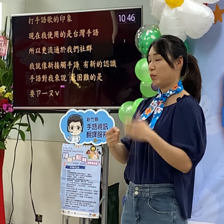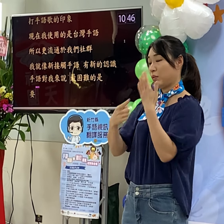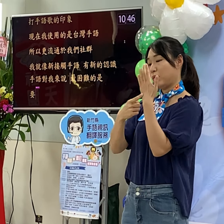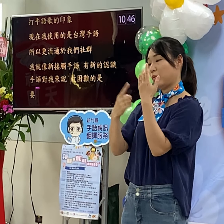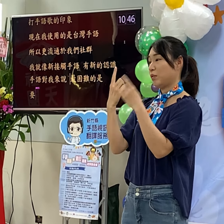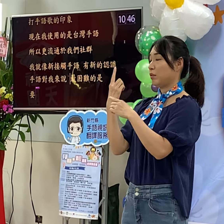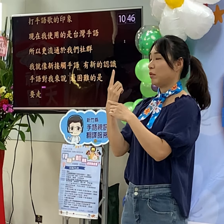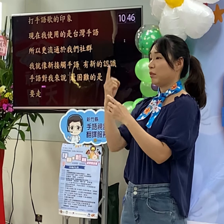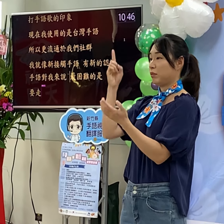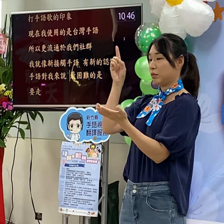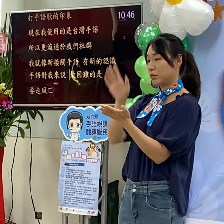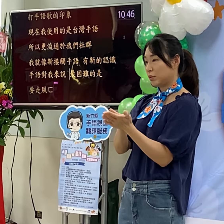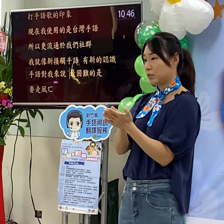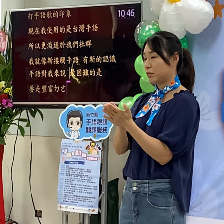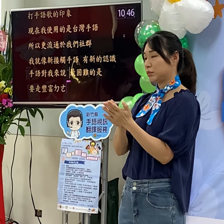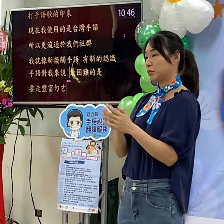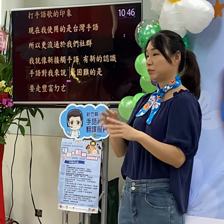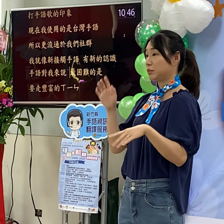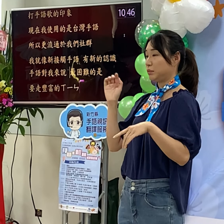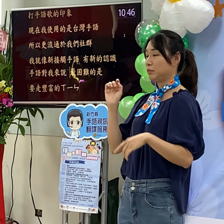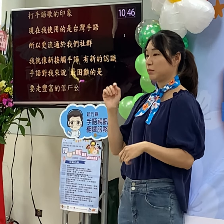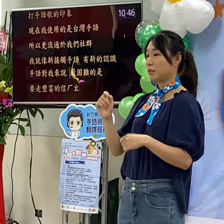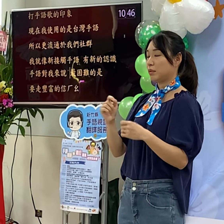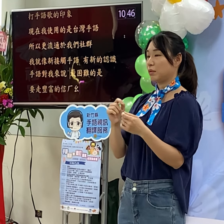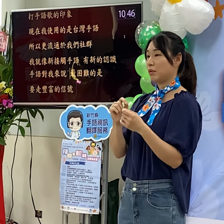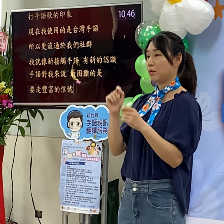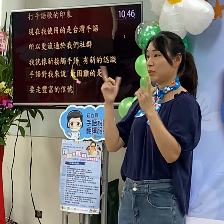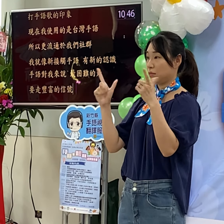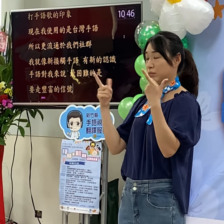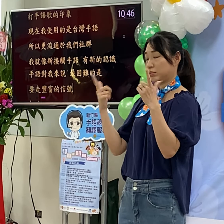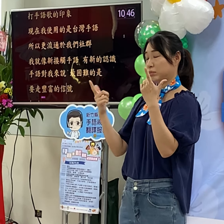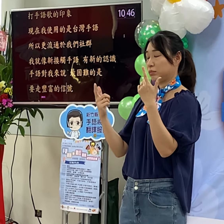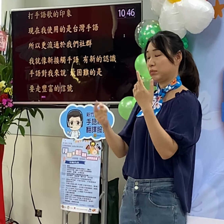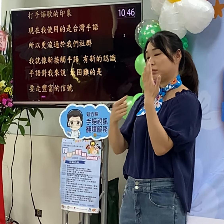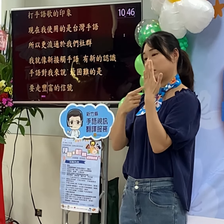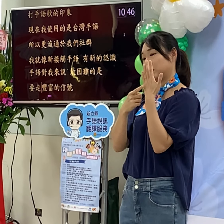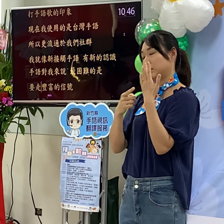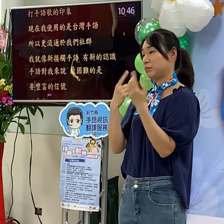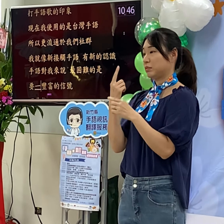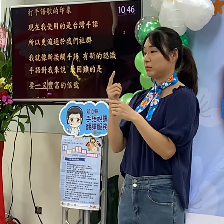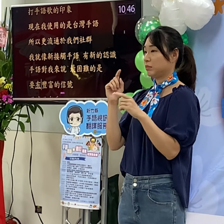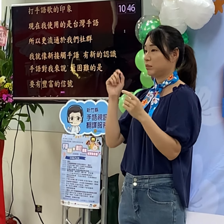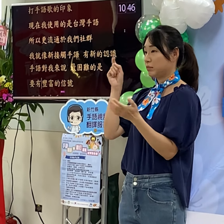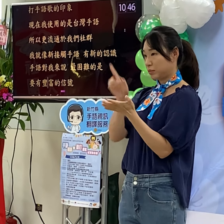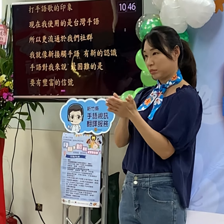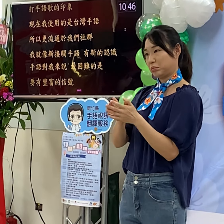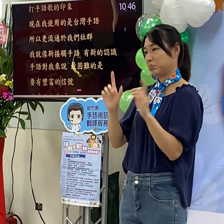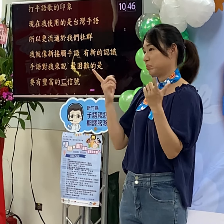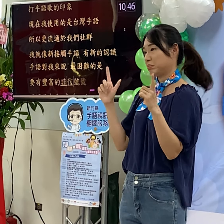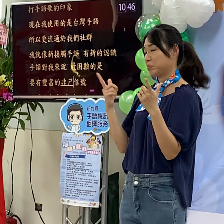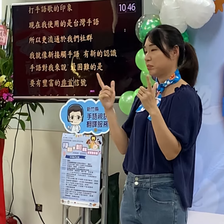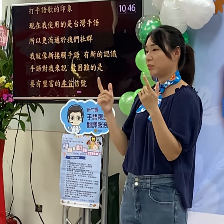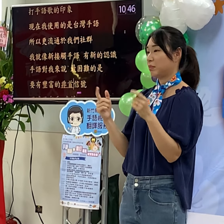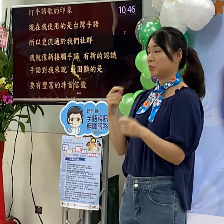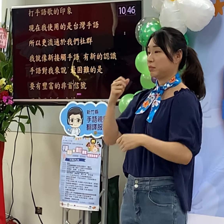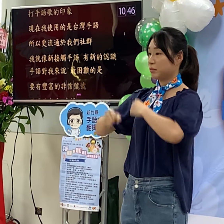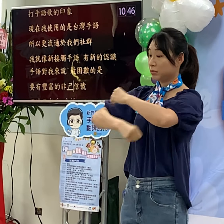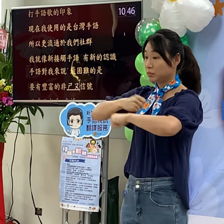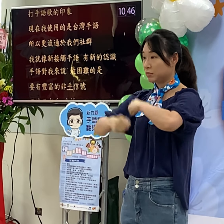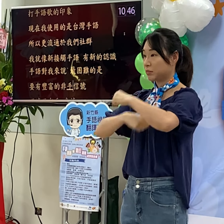因为手语不是只有手，还有表情，还有动作的大小，甚至可能要用上